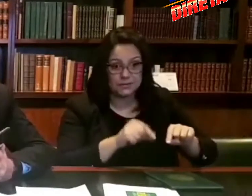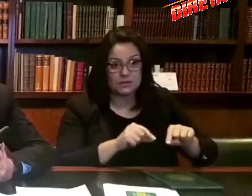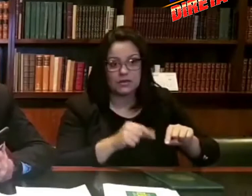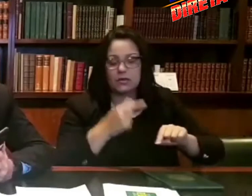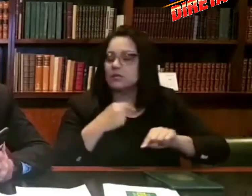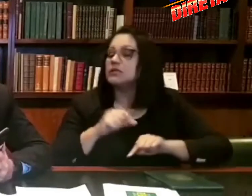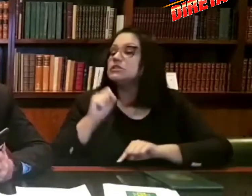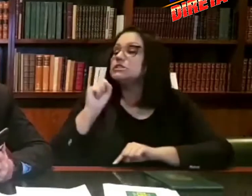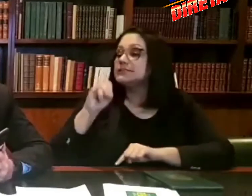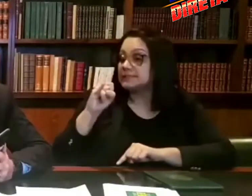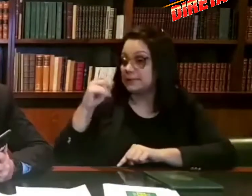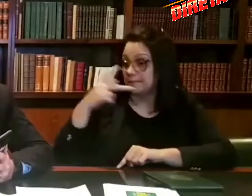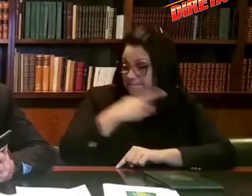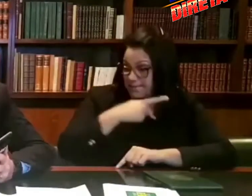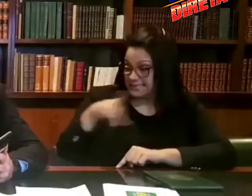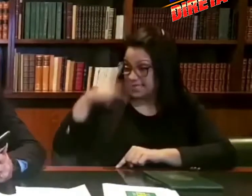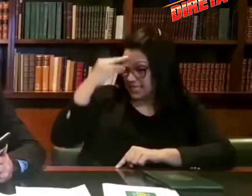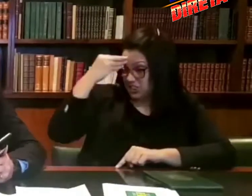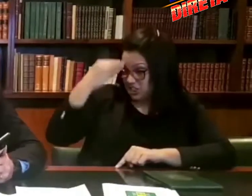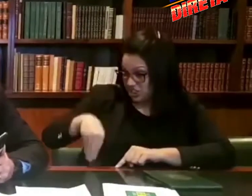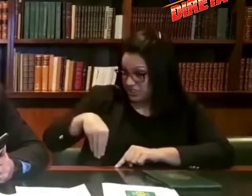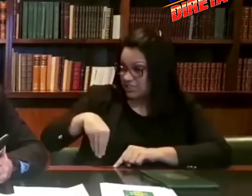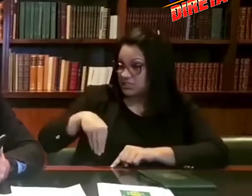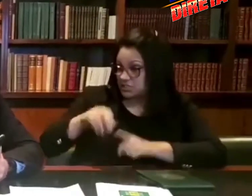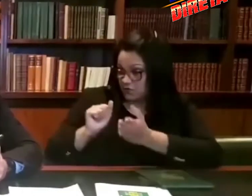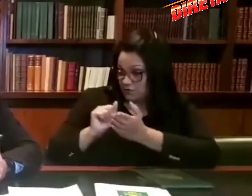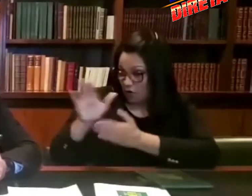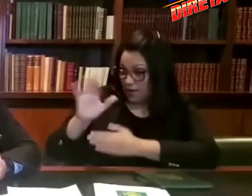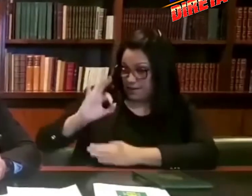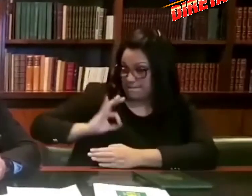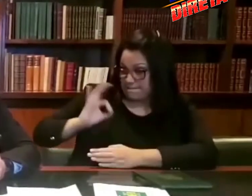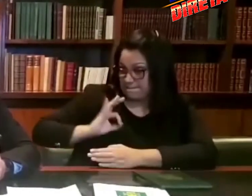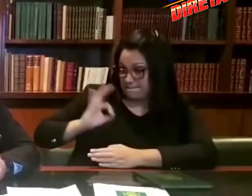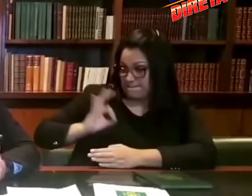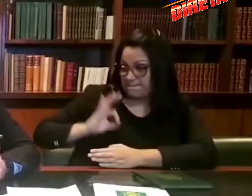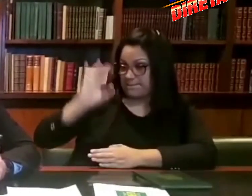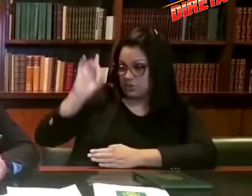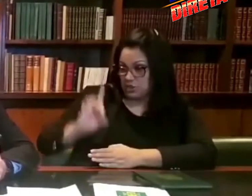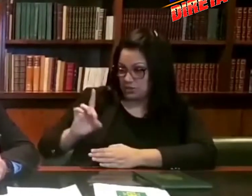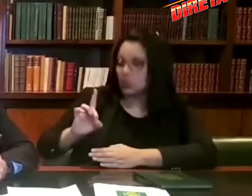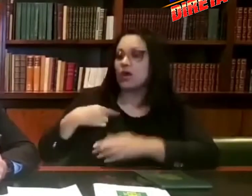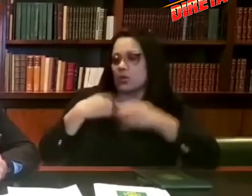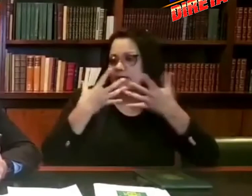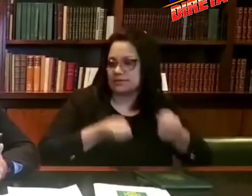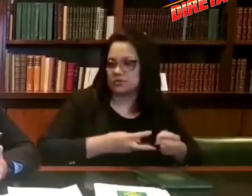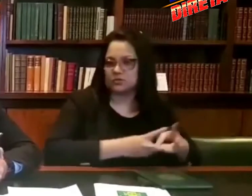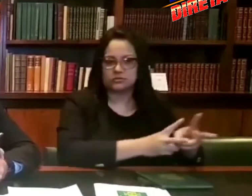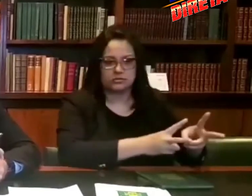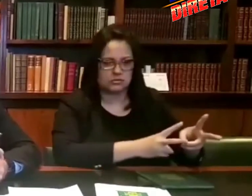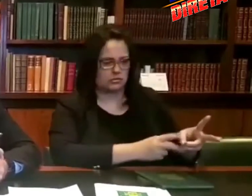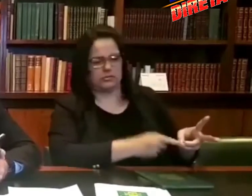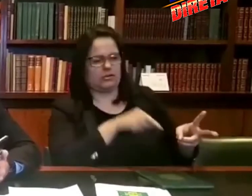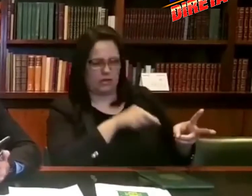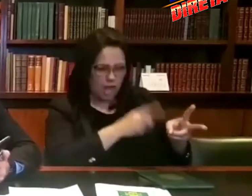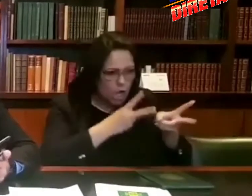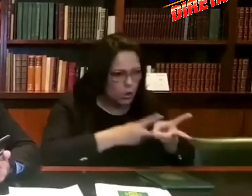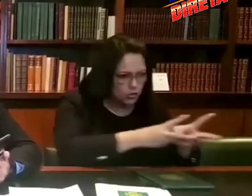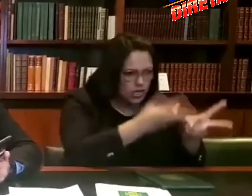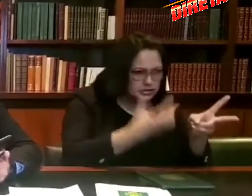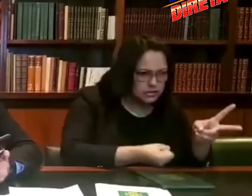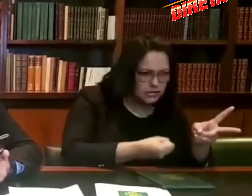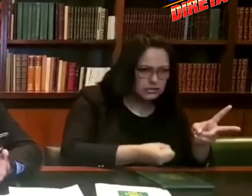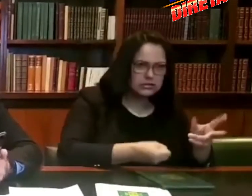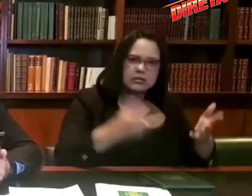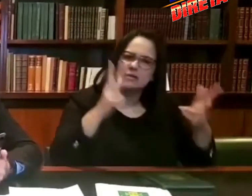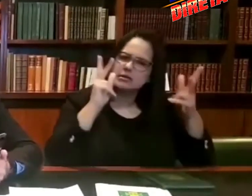E voltamos à normalidade. Tá como acabou com a história aí do meu atestado de